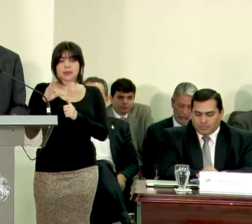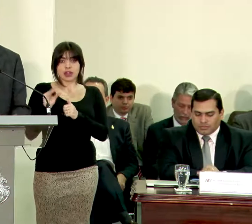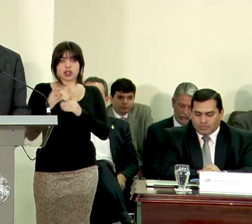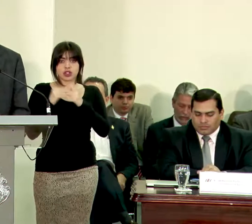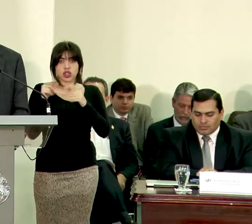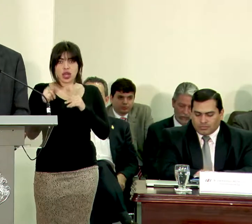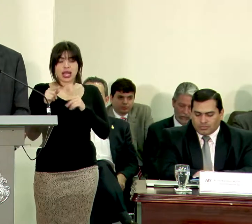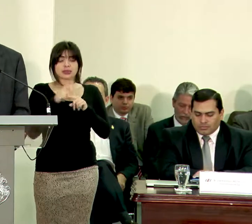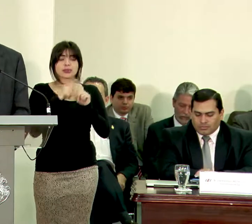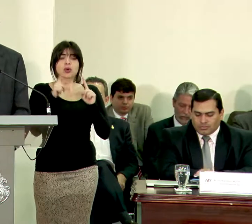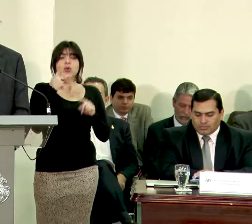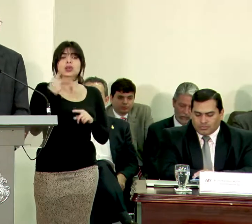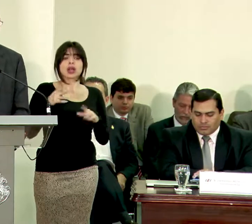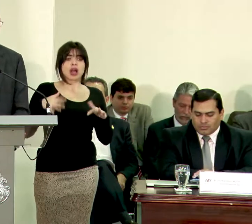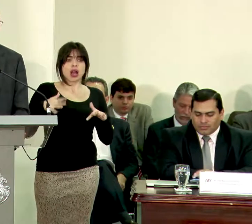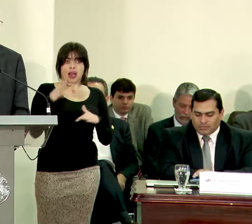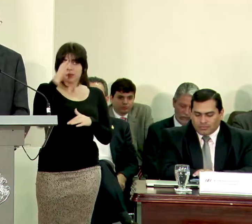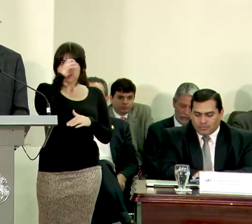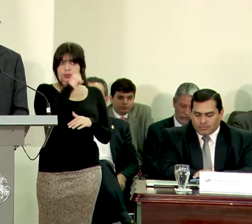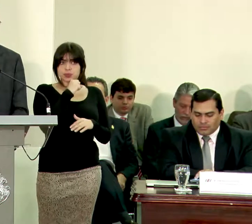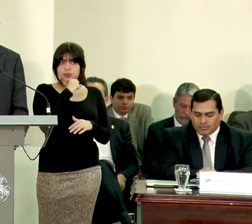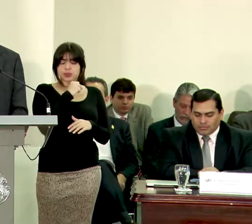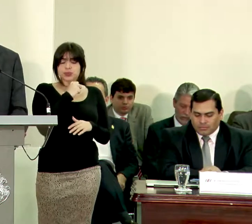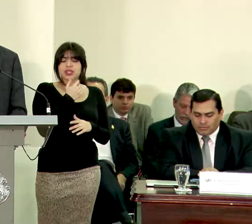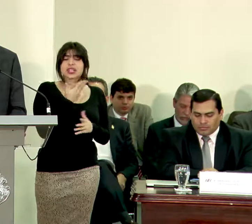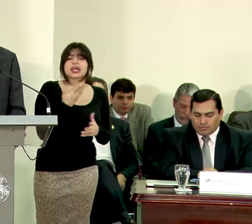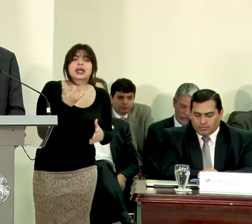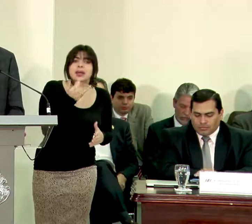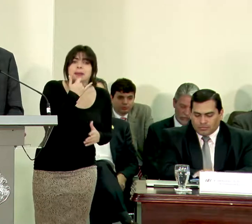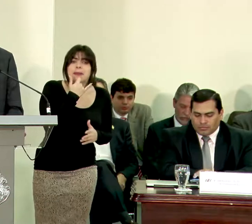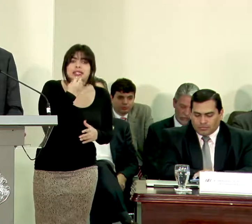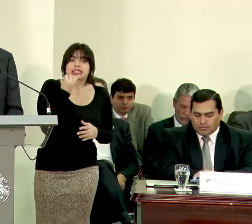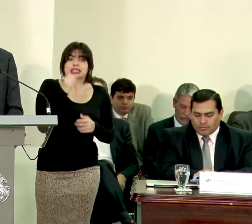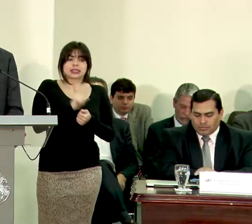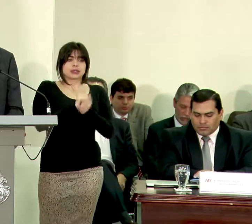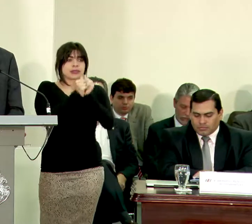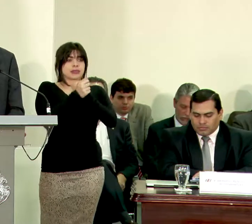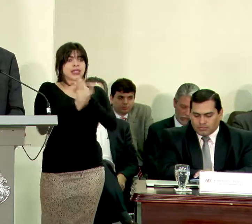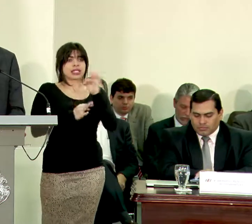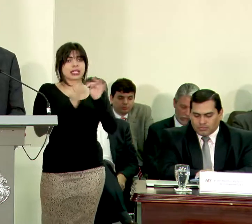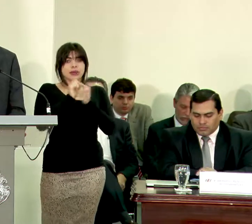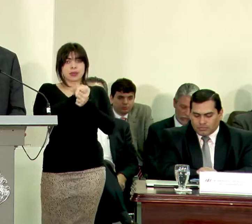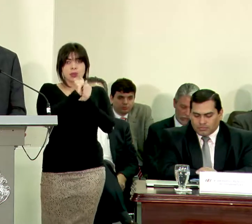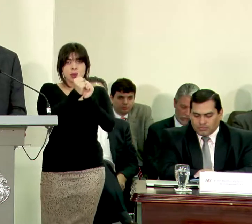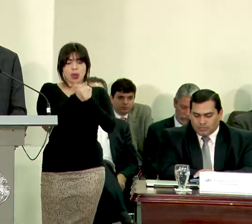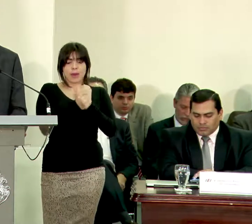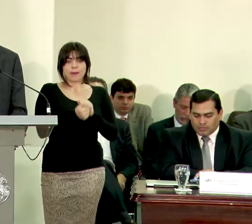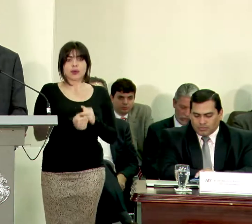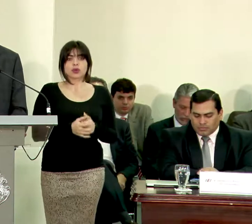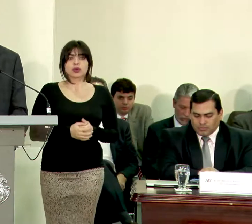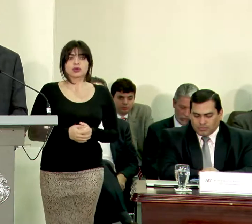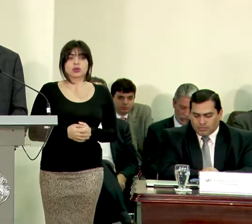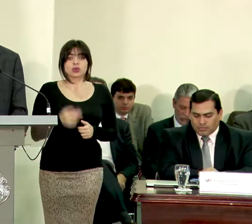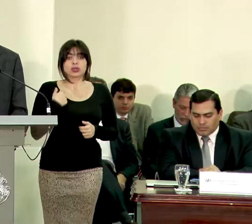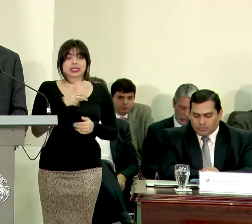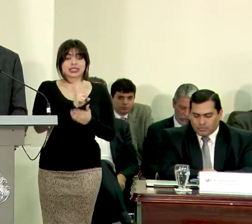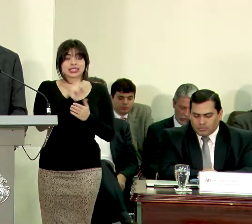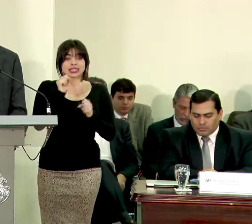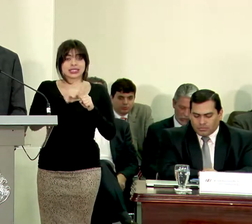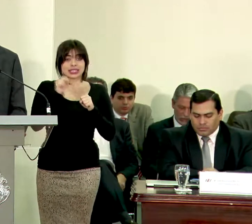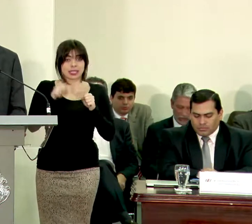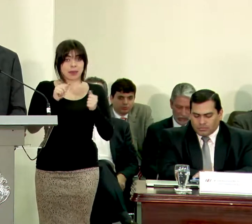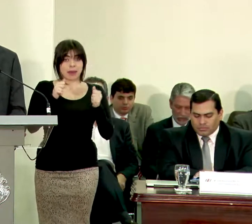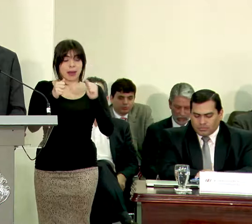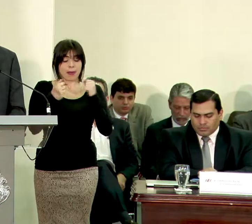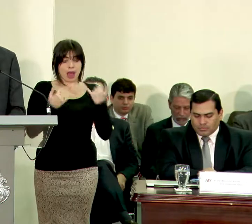que no se está incluyendo, y es qué pasa ante una modificación del tipo de cambio. Nuestro sistema cambiario